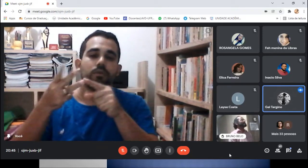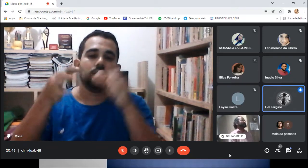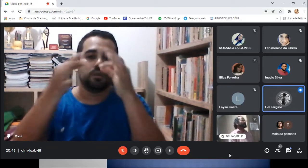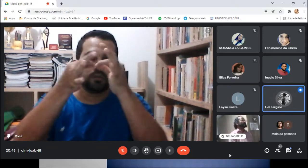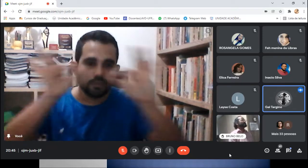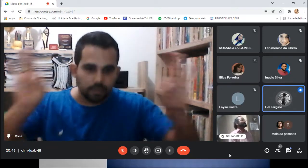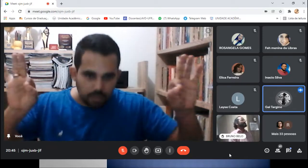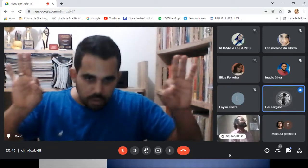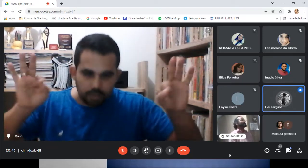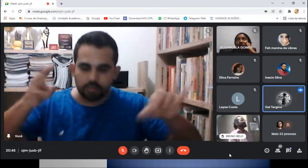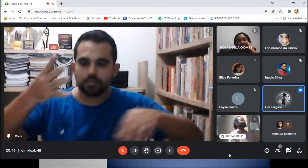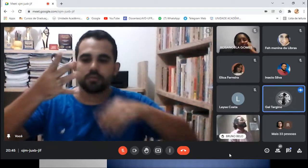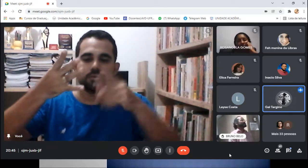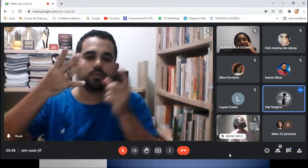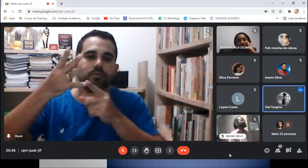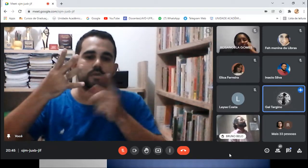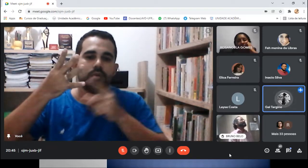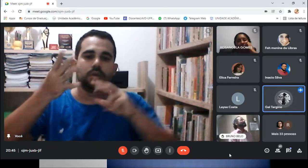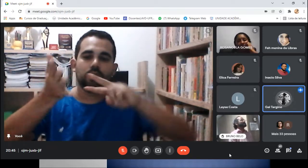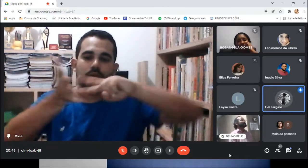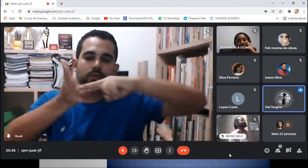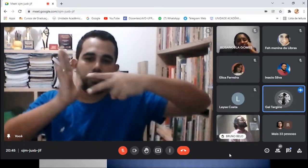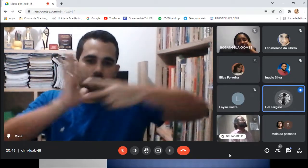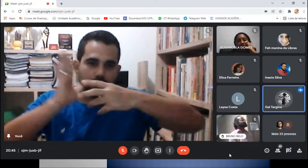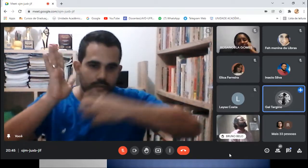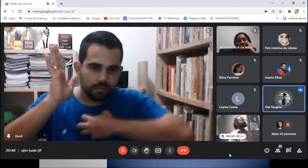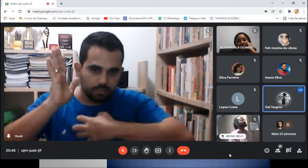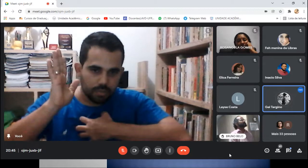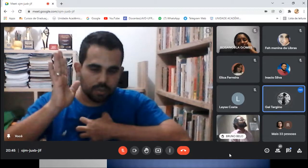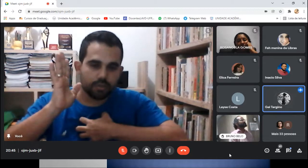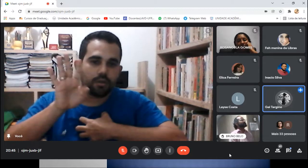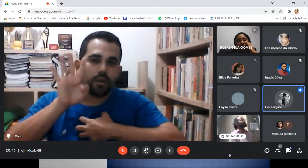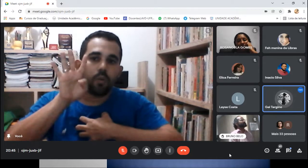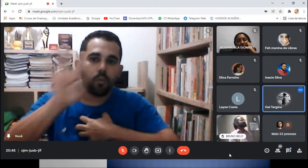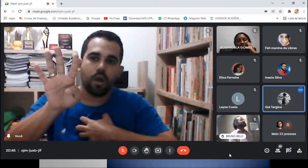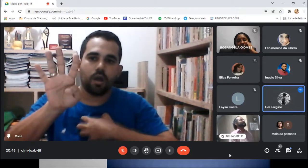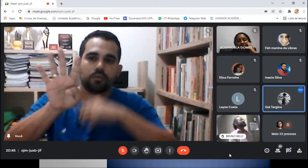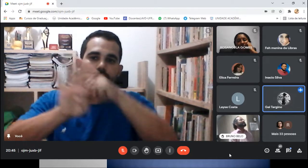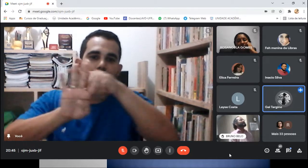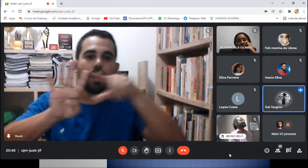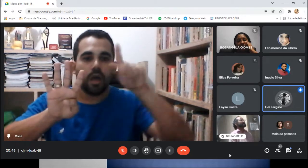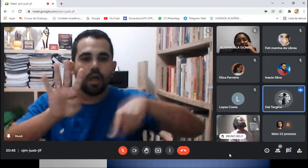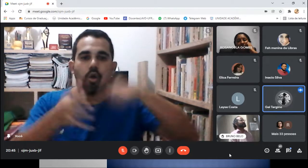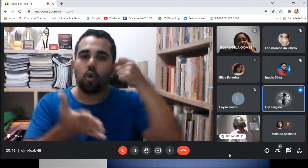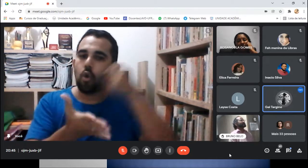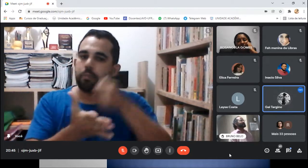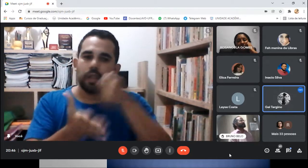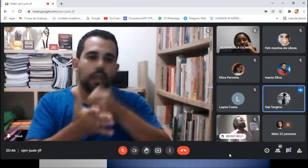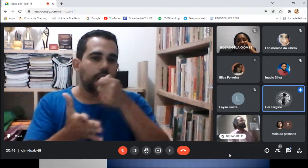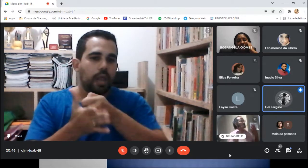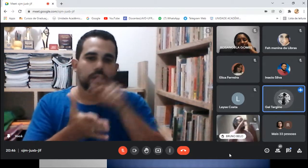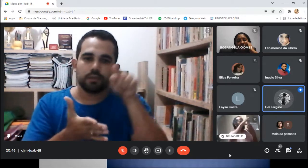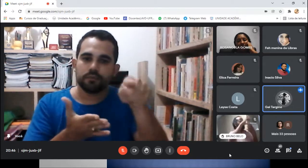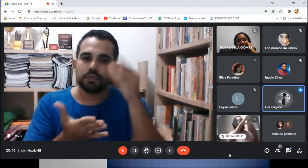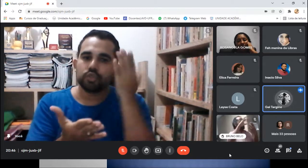dos morfemas, as sintaxes e semântica. Né? São 4 que são